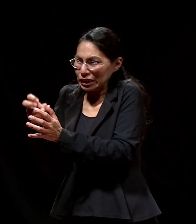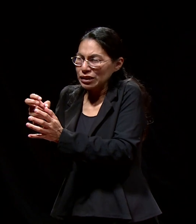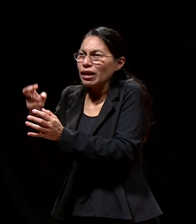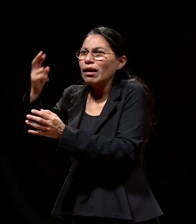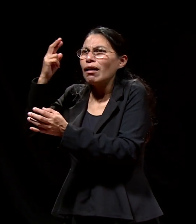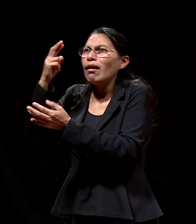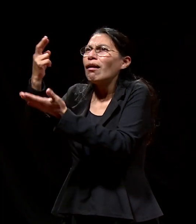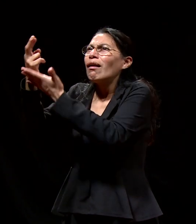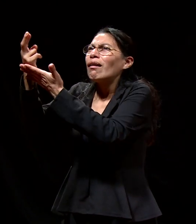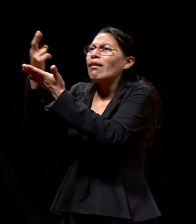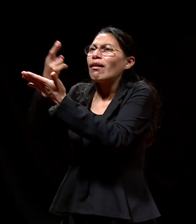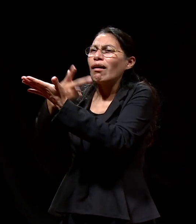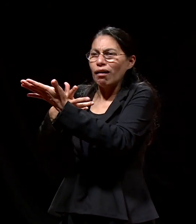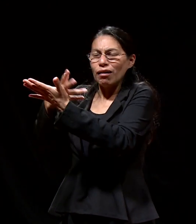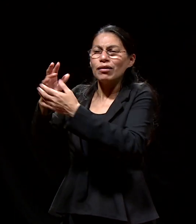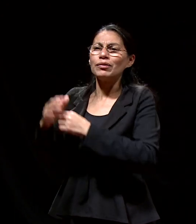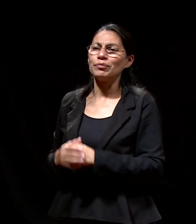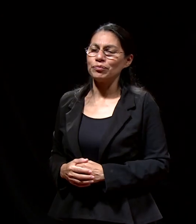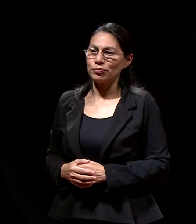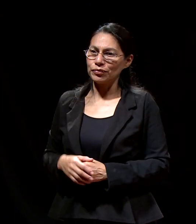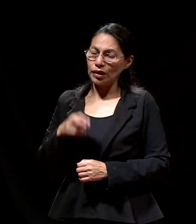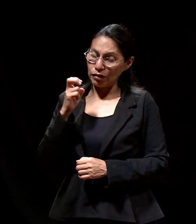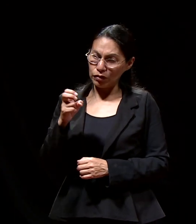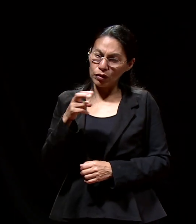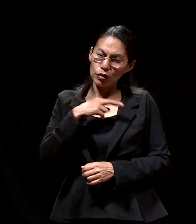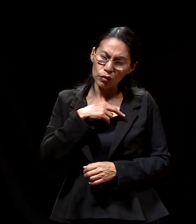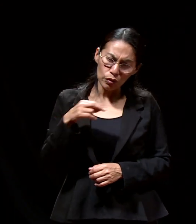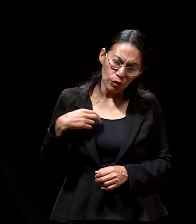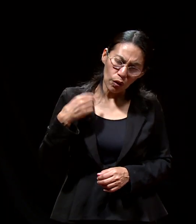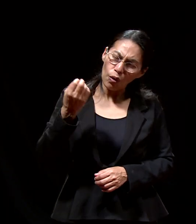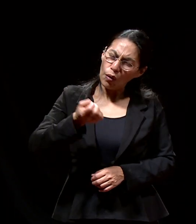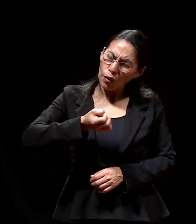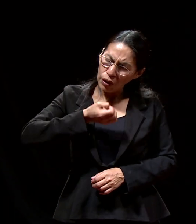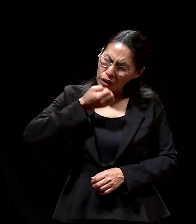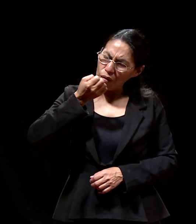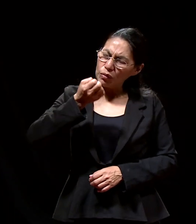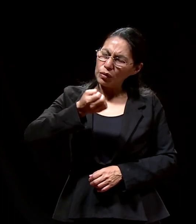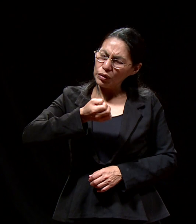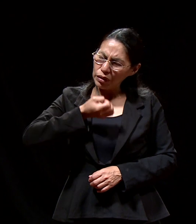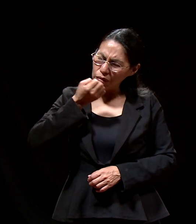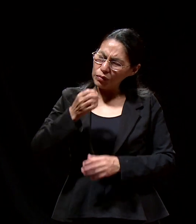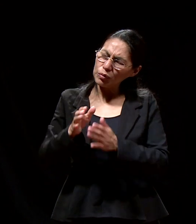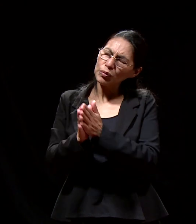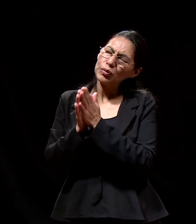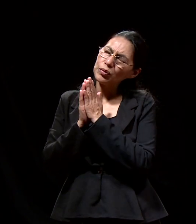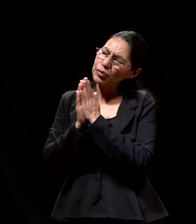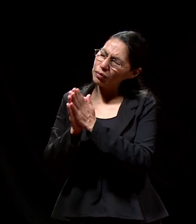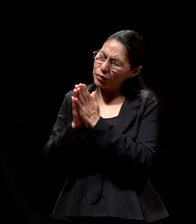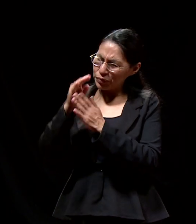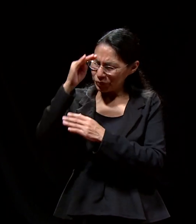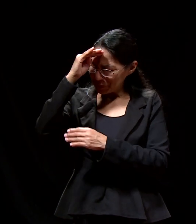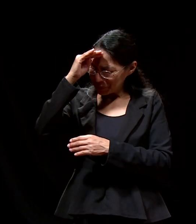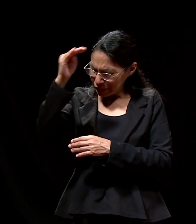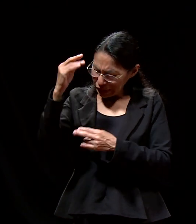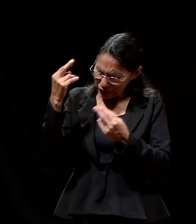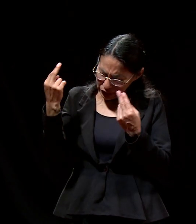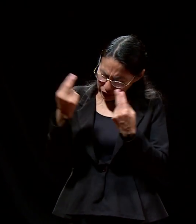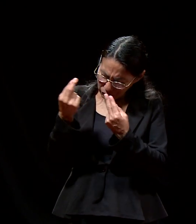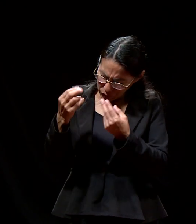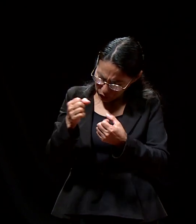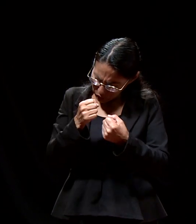Dios nos da entonces pues G nuevamente Señor necesitamos tener